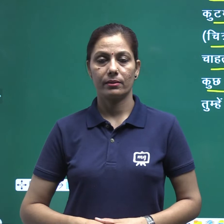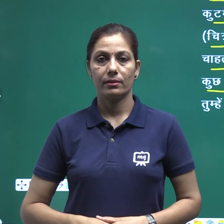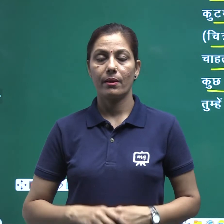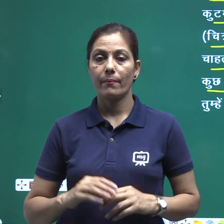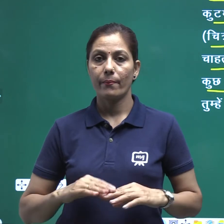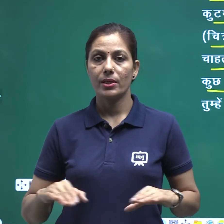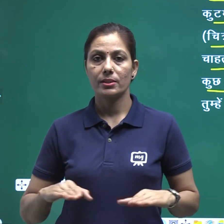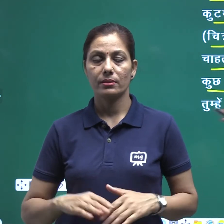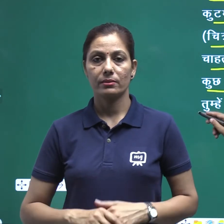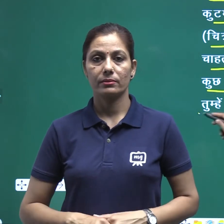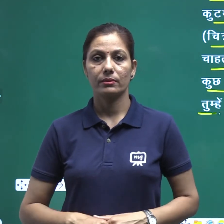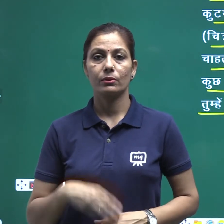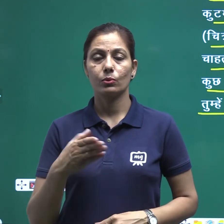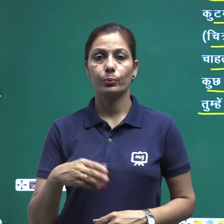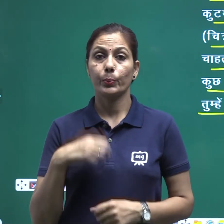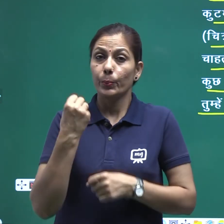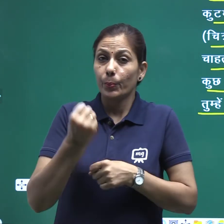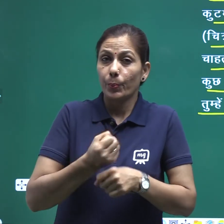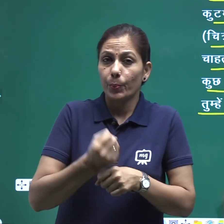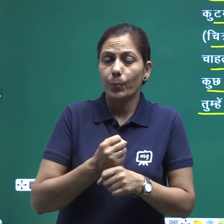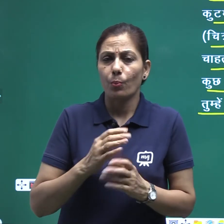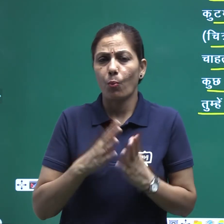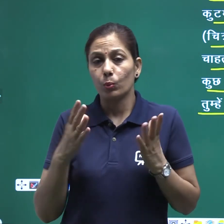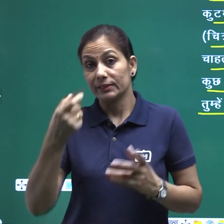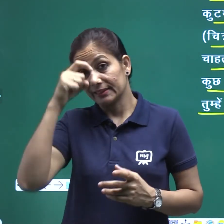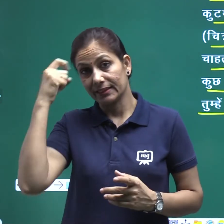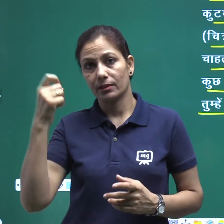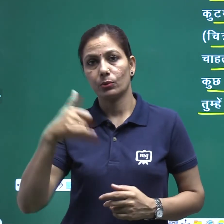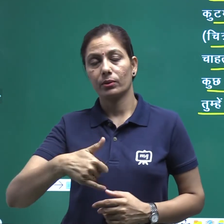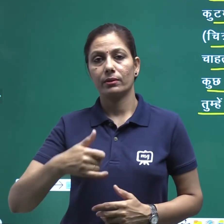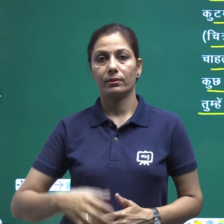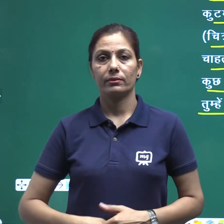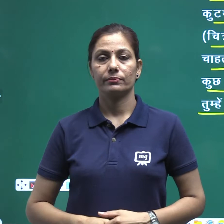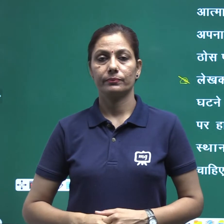बस तुम्हें मेहनत करनी होगी।